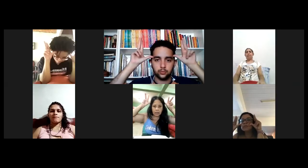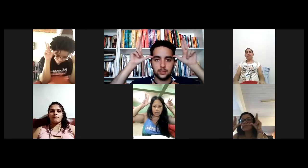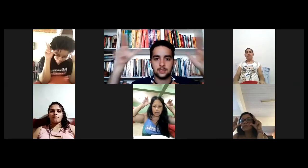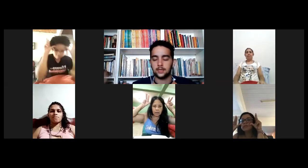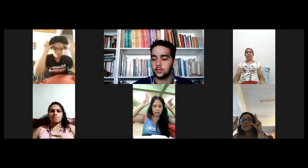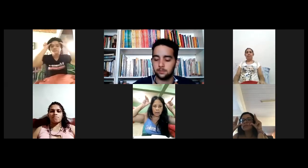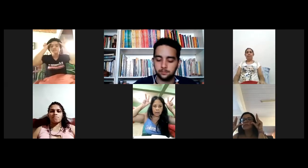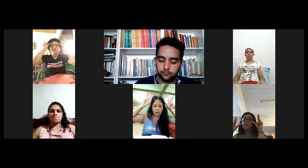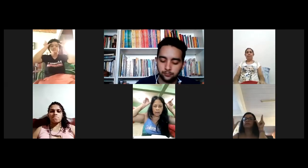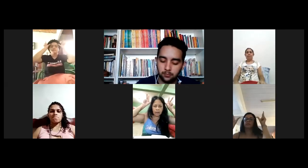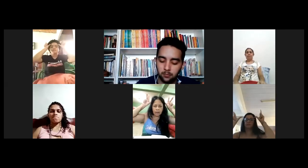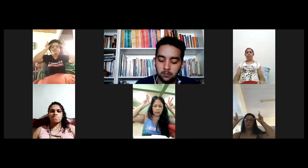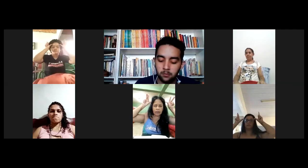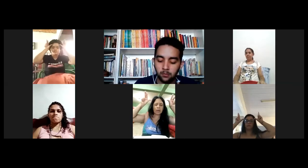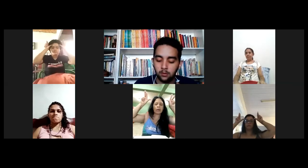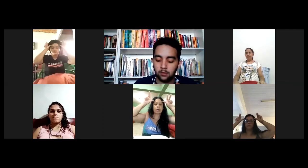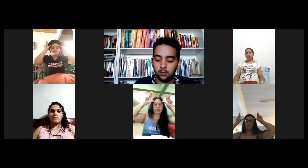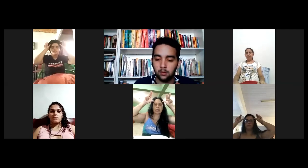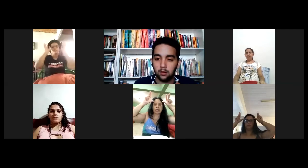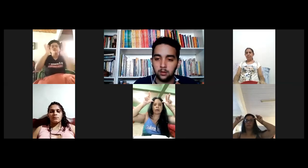Isso, na altura da testa.